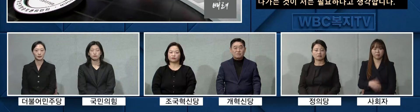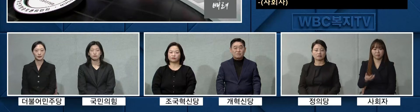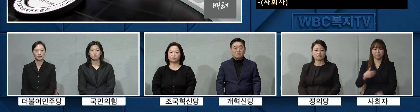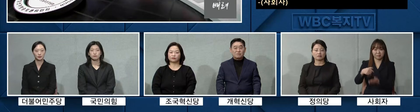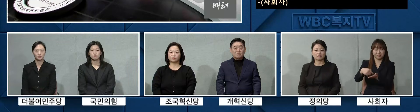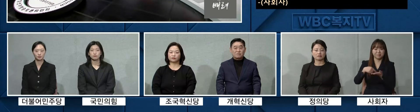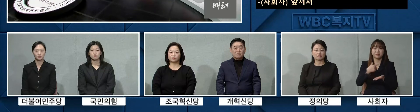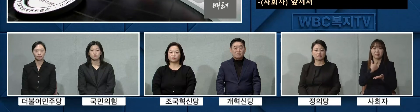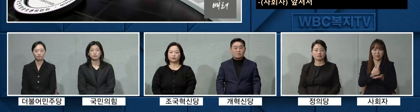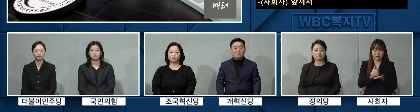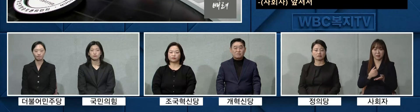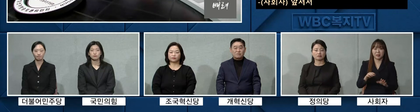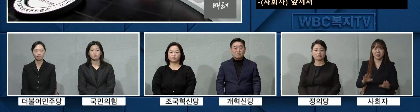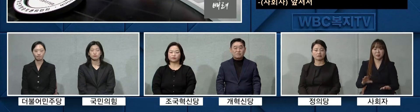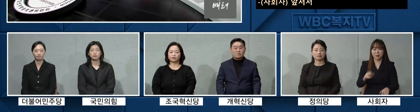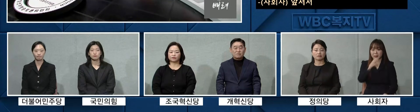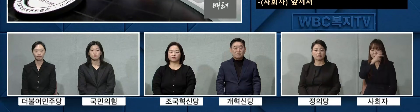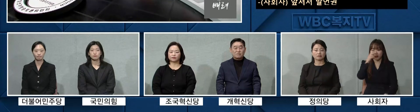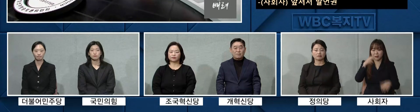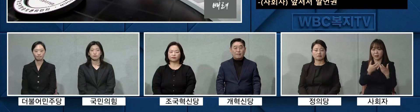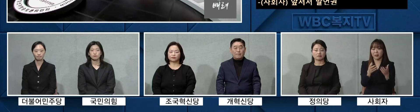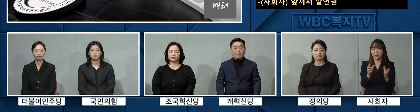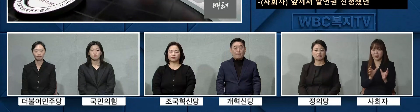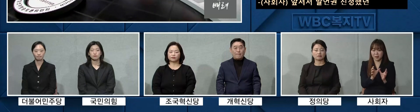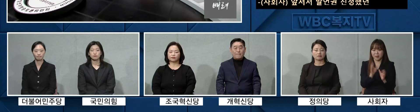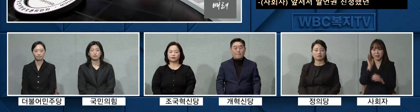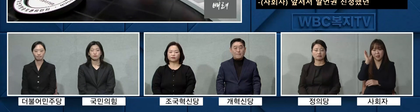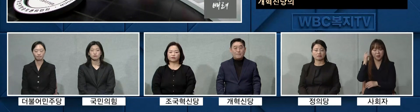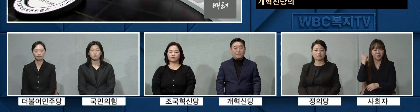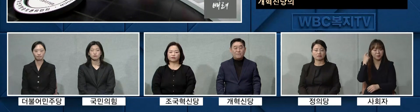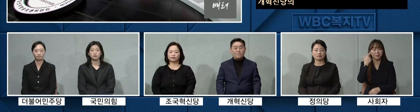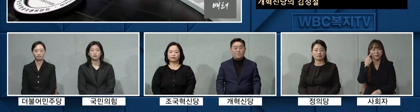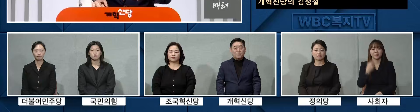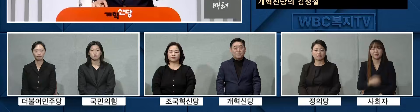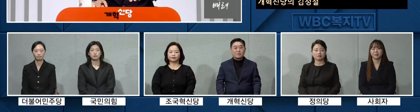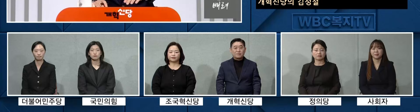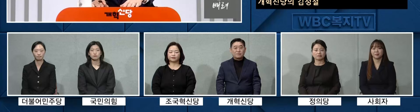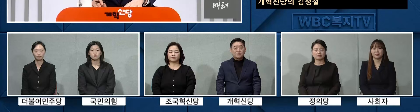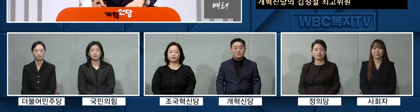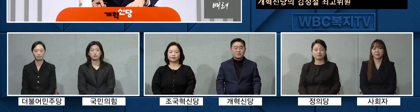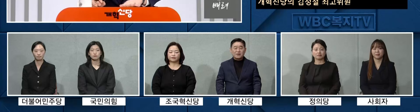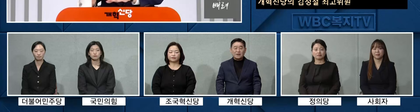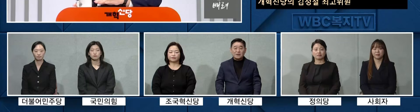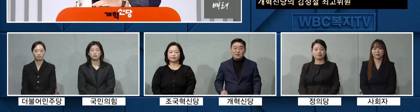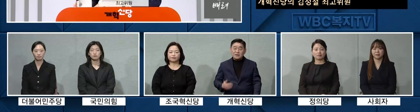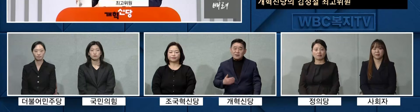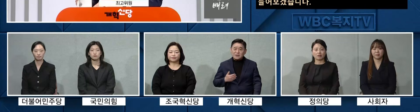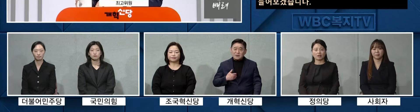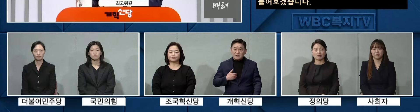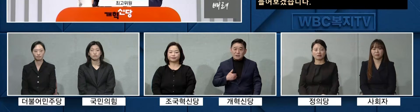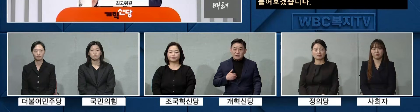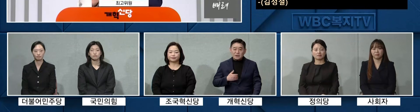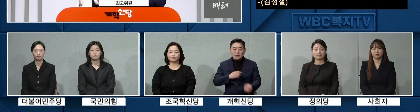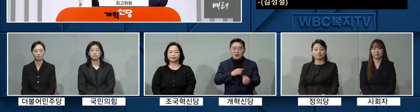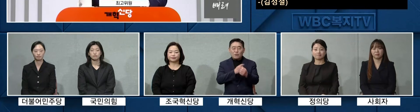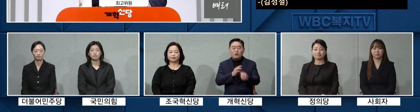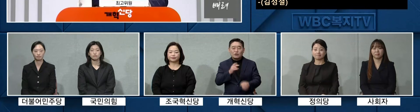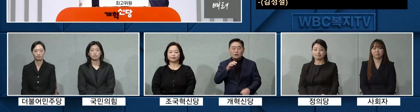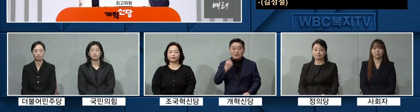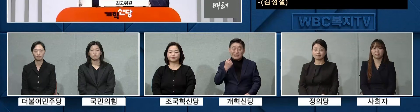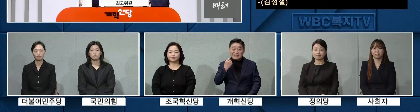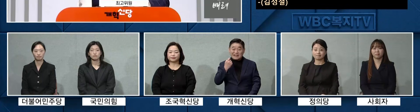신청했던 개혁신당의 김정철 최고위원 발언 들어보겠습니다. 저는 이제 정의당의 권영국